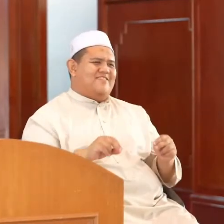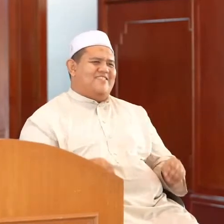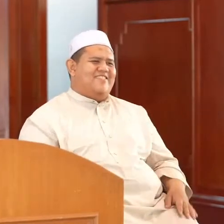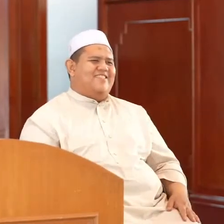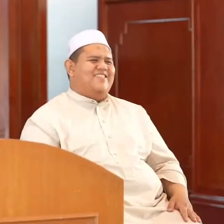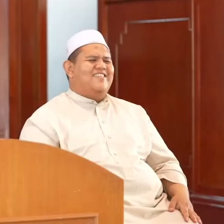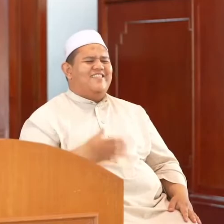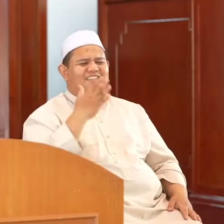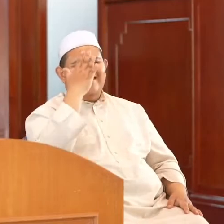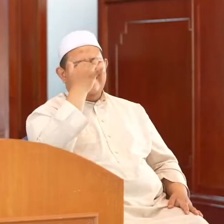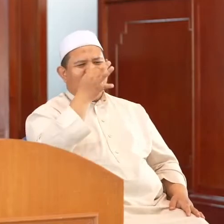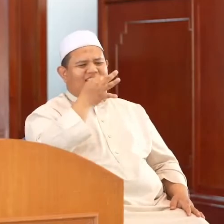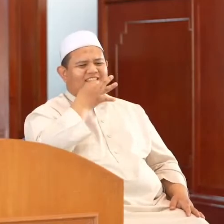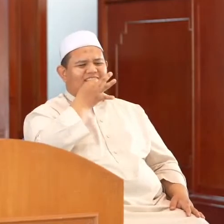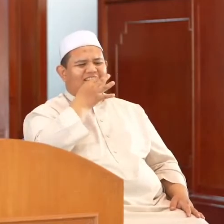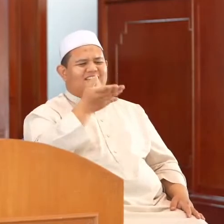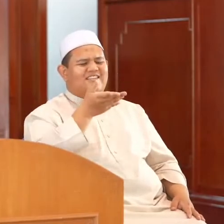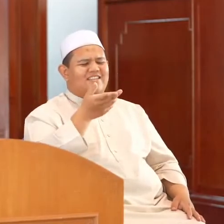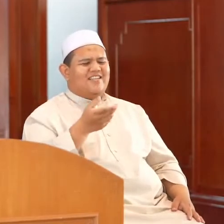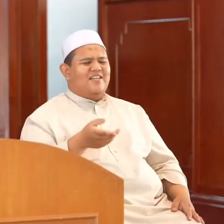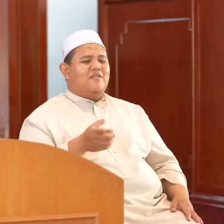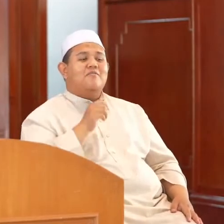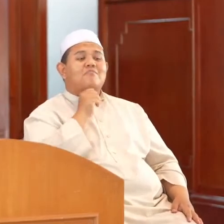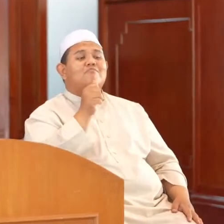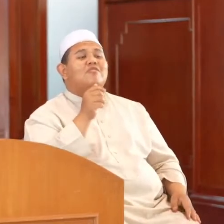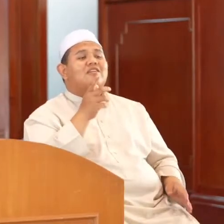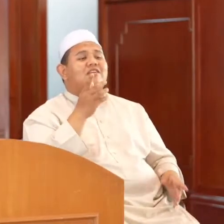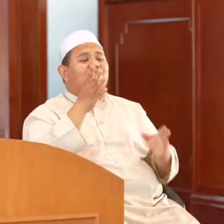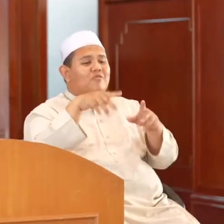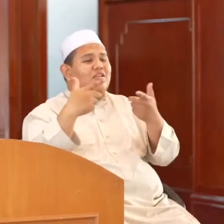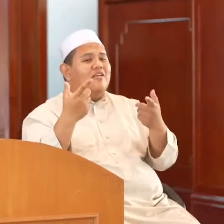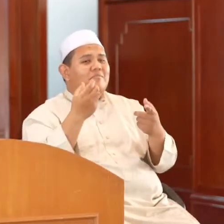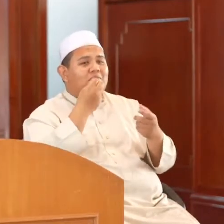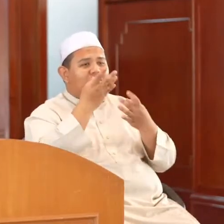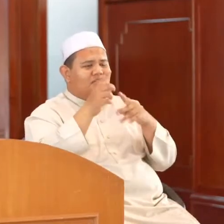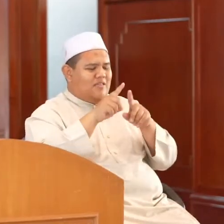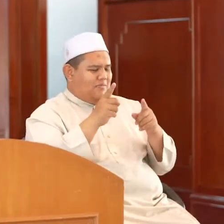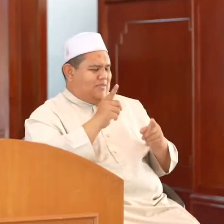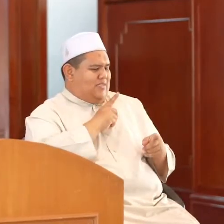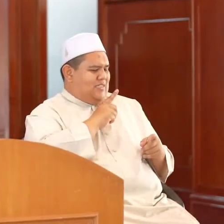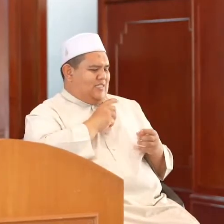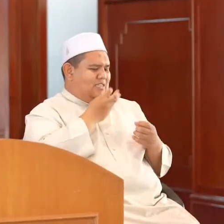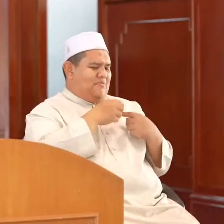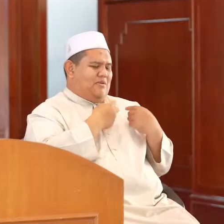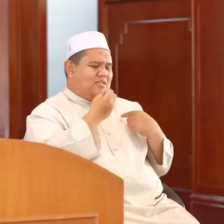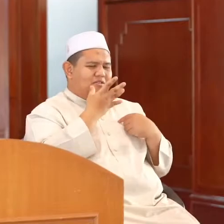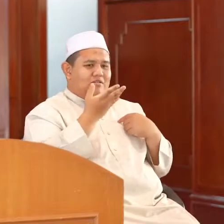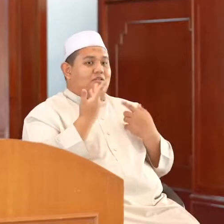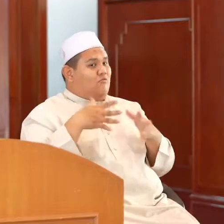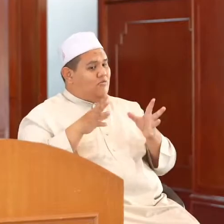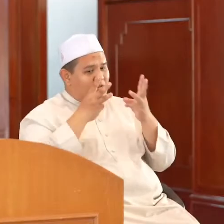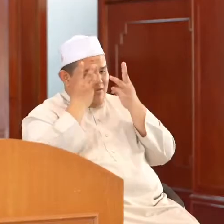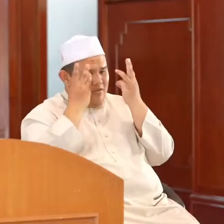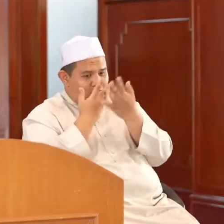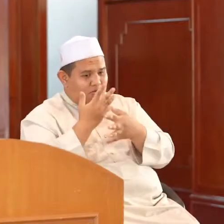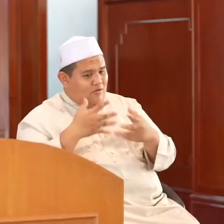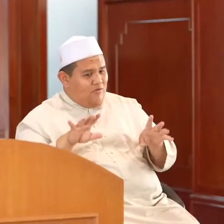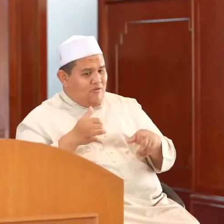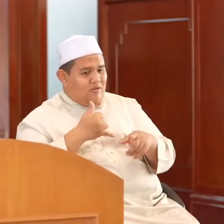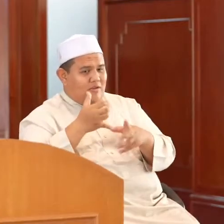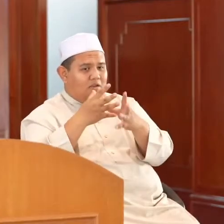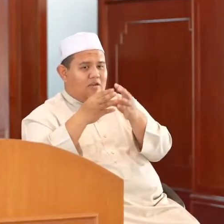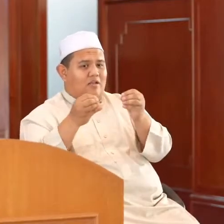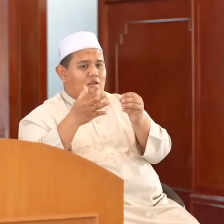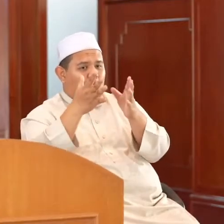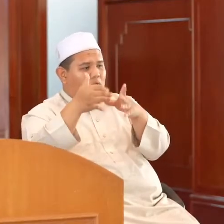Apa benda ni? Dia mari, bukan orang lain kata, dia sendiri kata. Bodoh aku. Dia sudah ambil semayang, situ. Orang